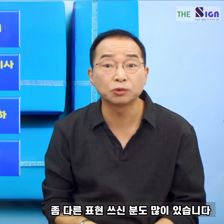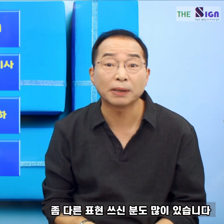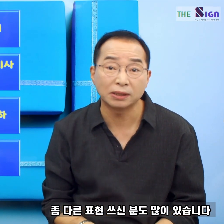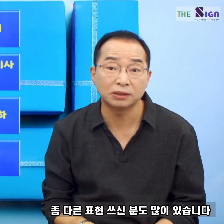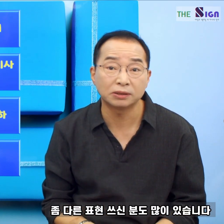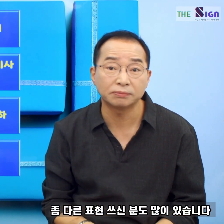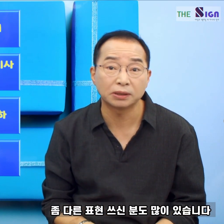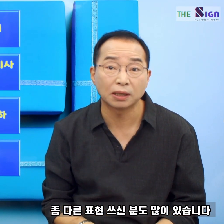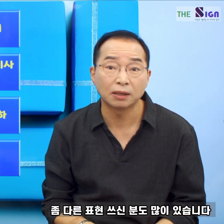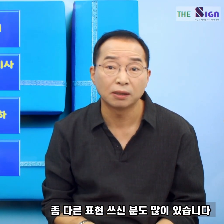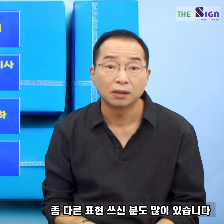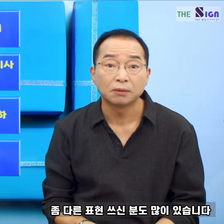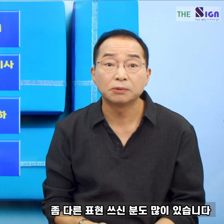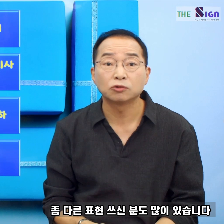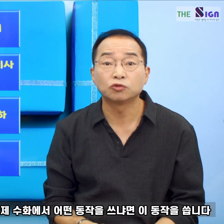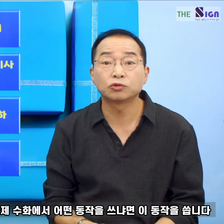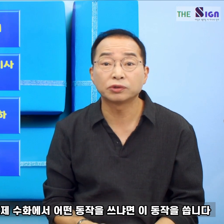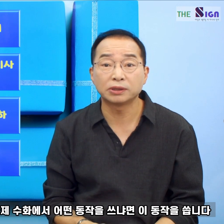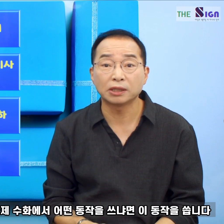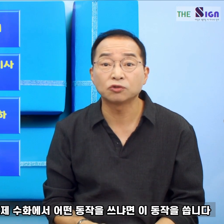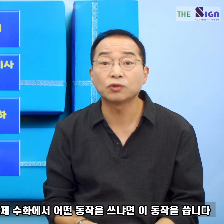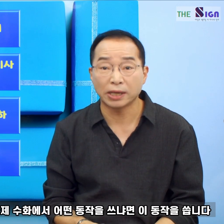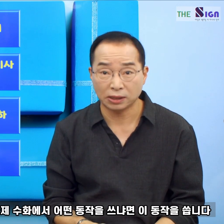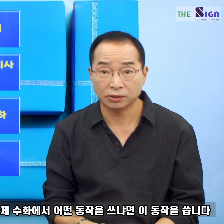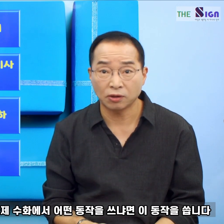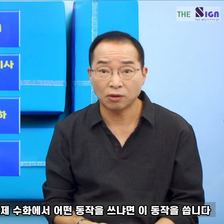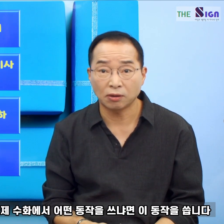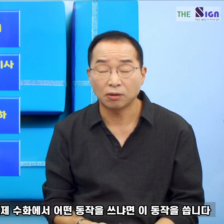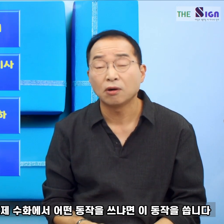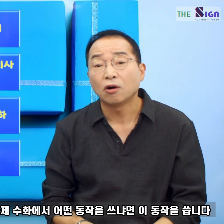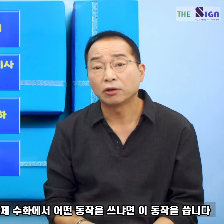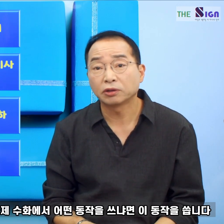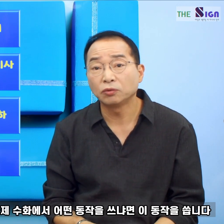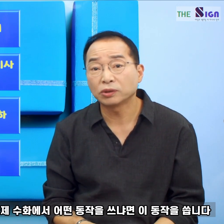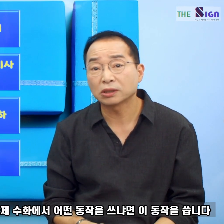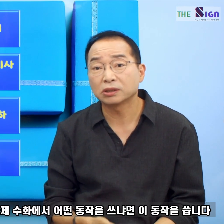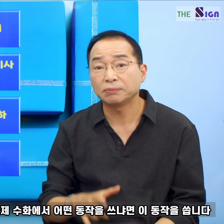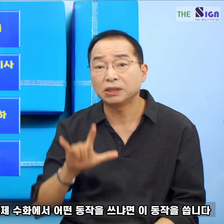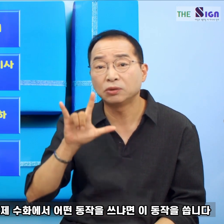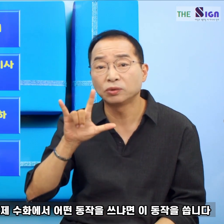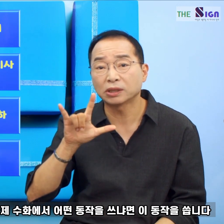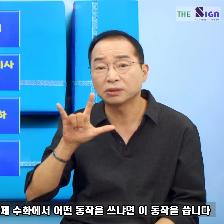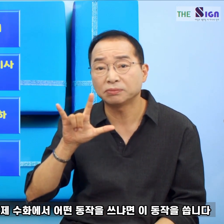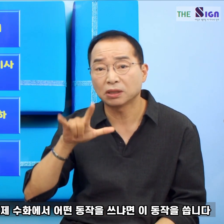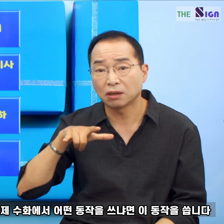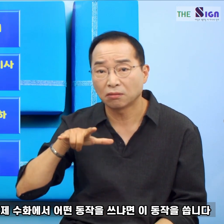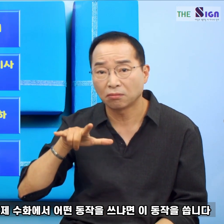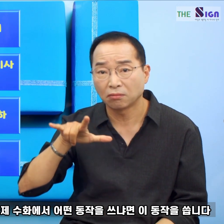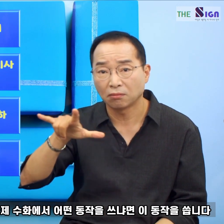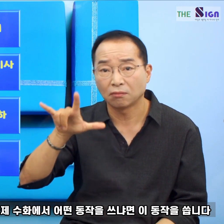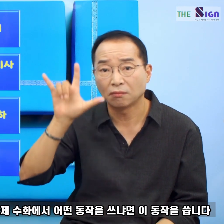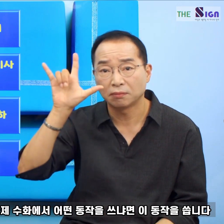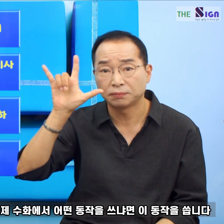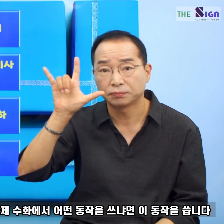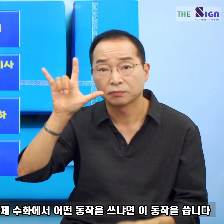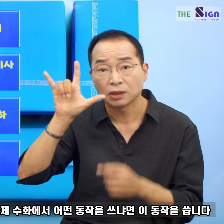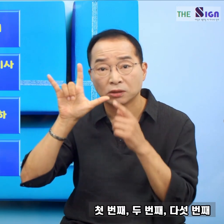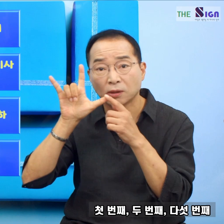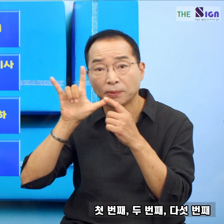많이 있습니다. 그러면 국제수화에서 어떤 동작 쓰냐면 이 동작 씁니다. 첫 번째,